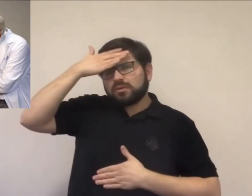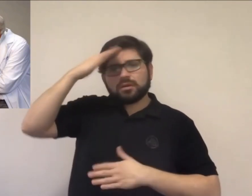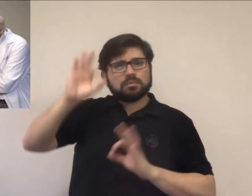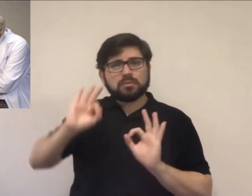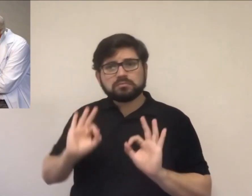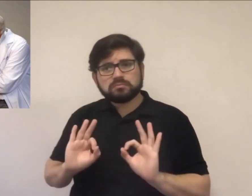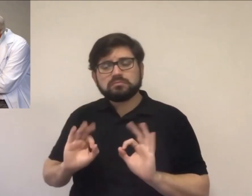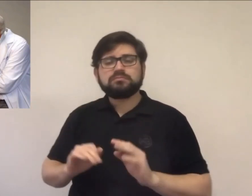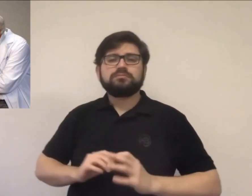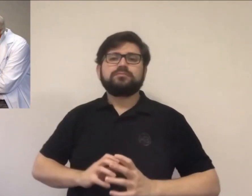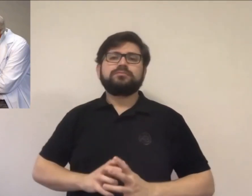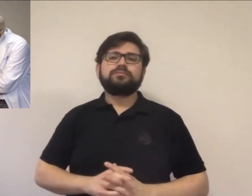estoy mal, si...